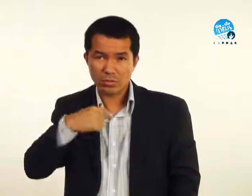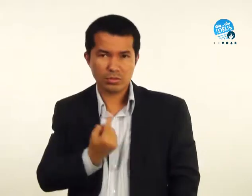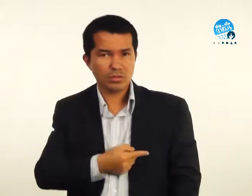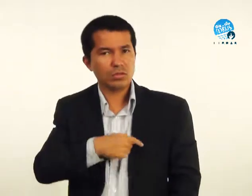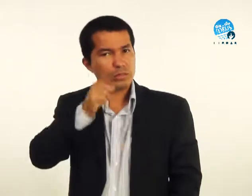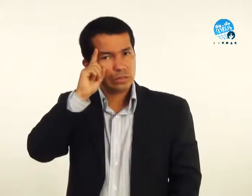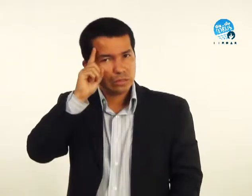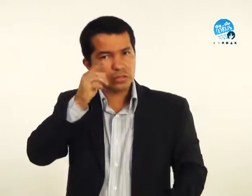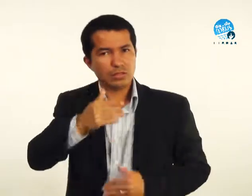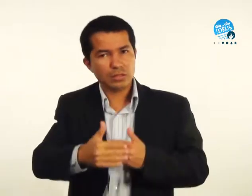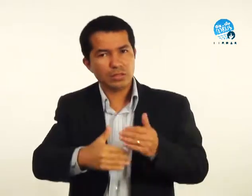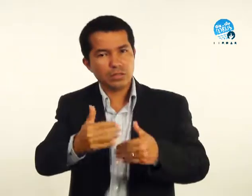um pouquinho cada dia.